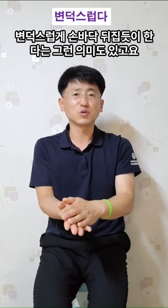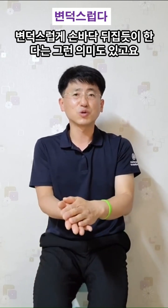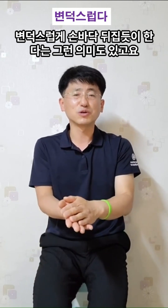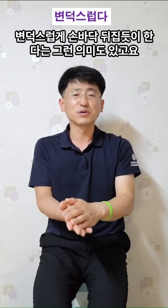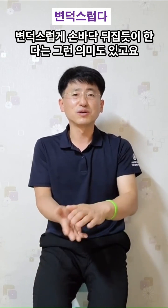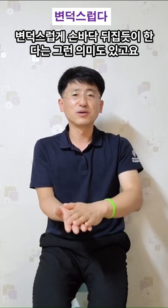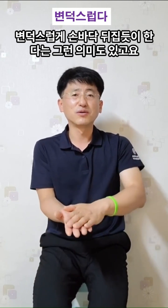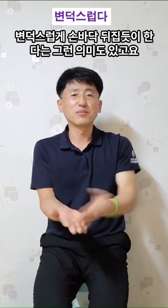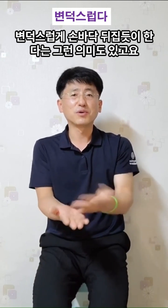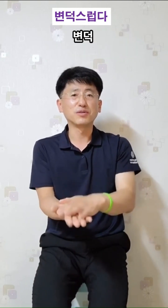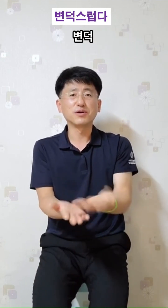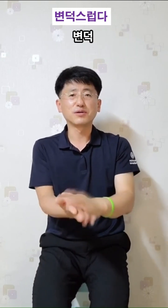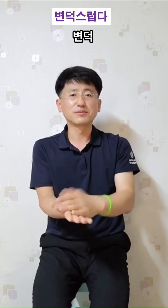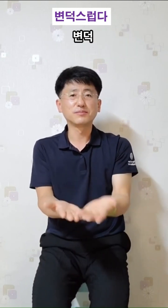있고요. 변덕.